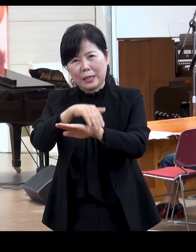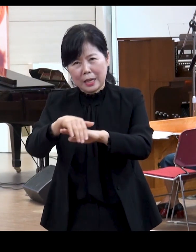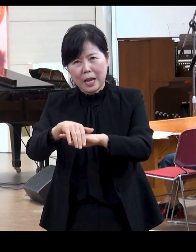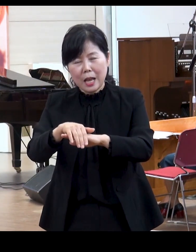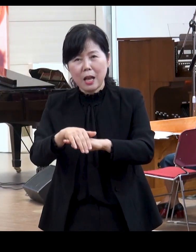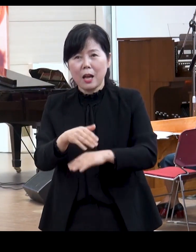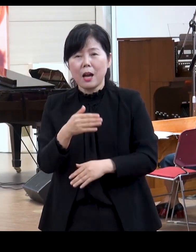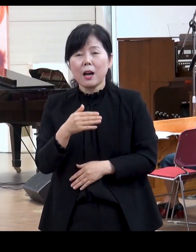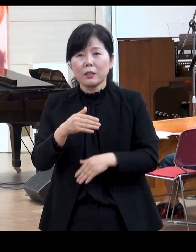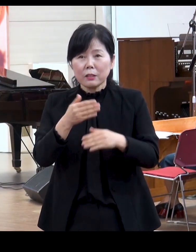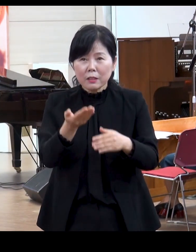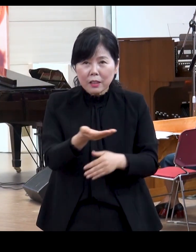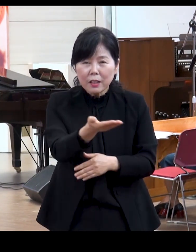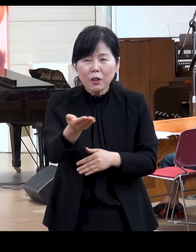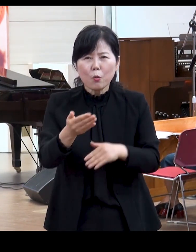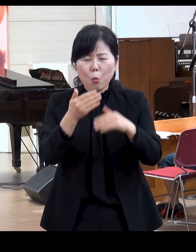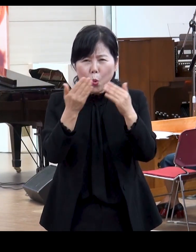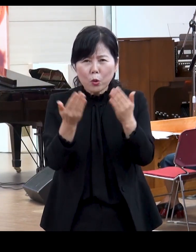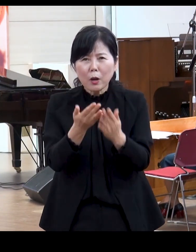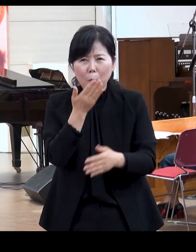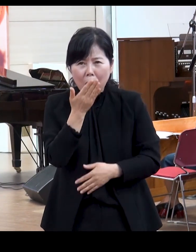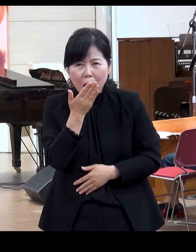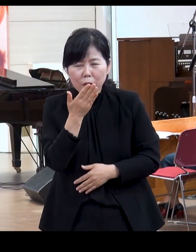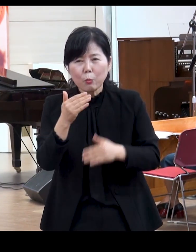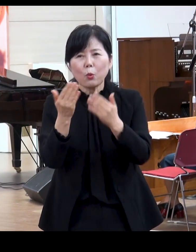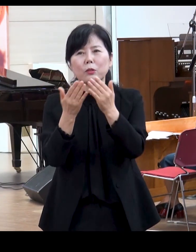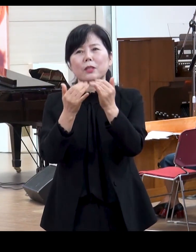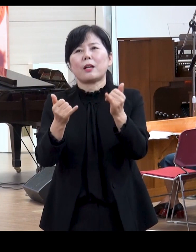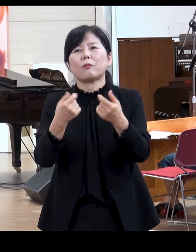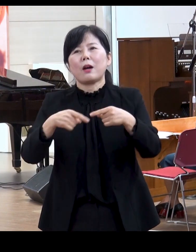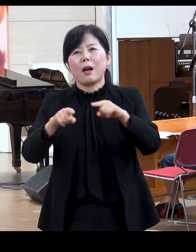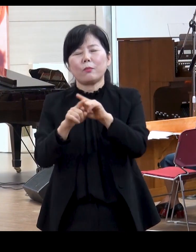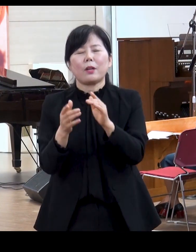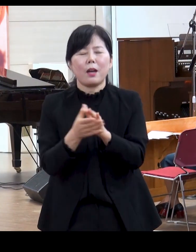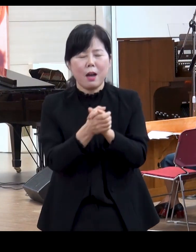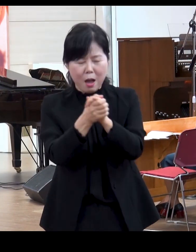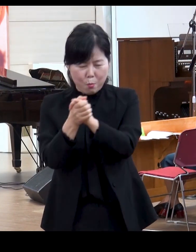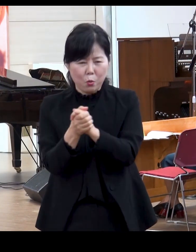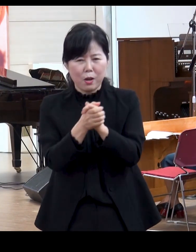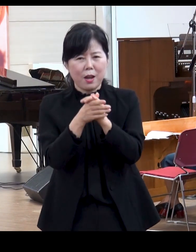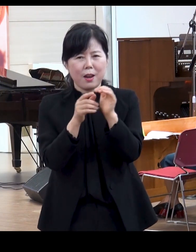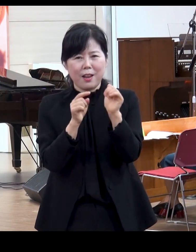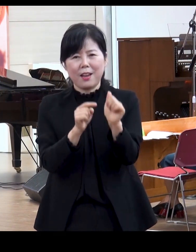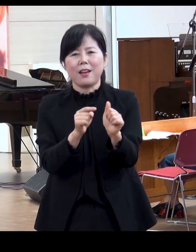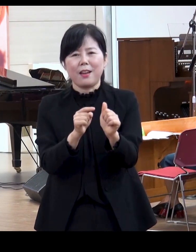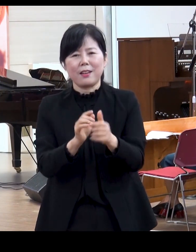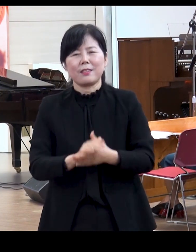할 수 있거든 너희로서는 모든 사람과 더불어 화목하라.